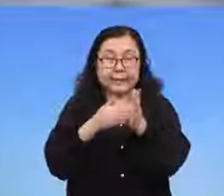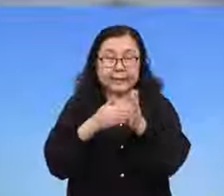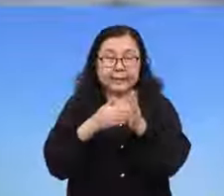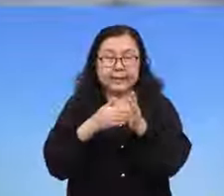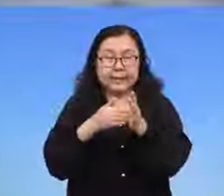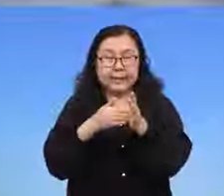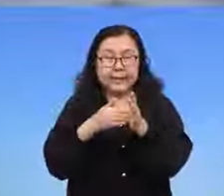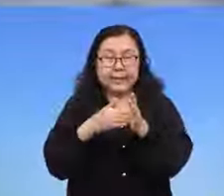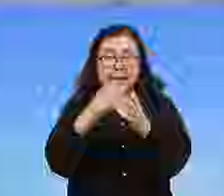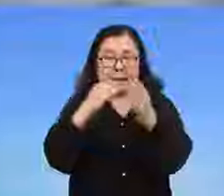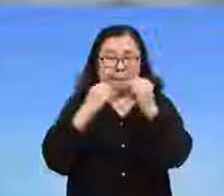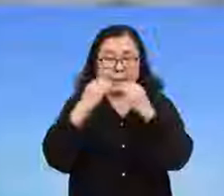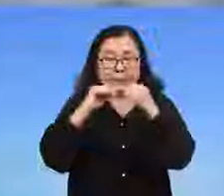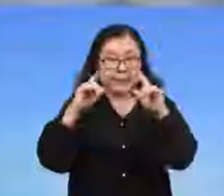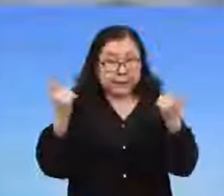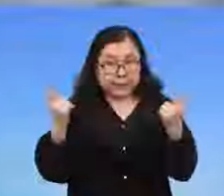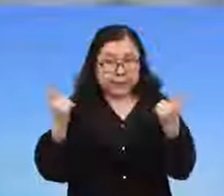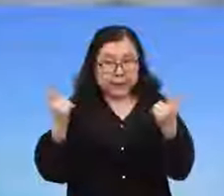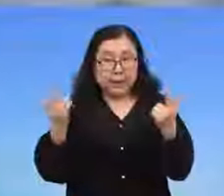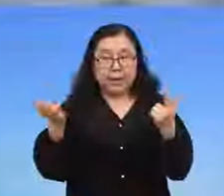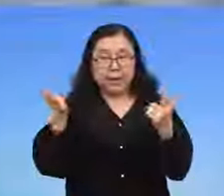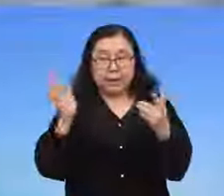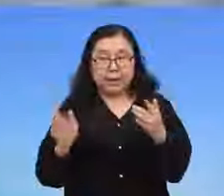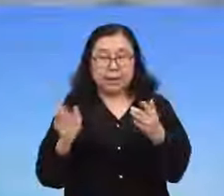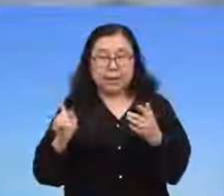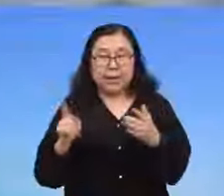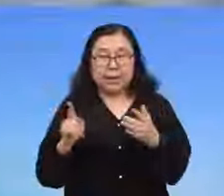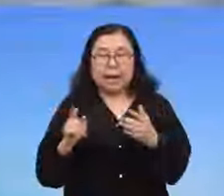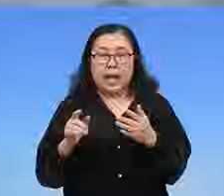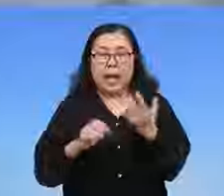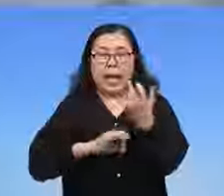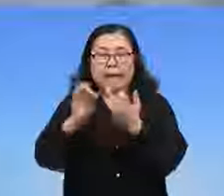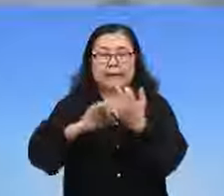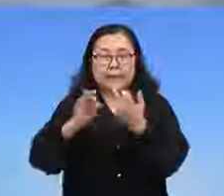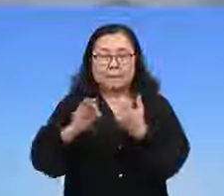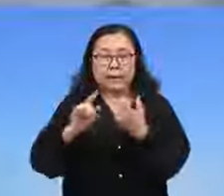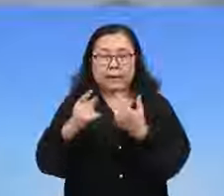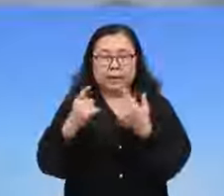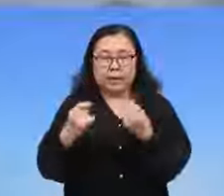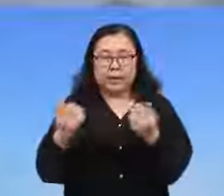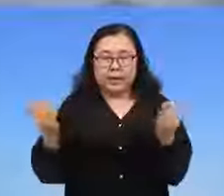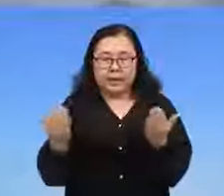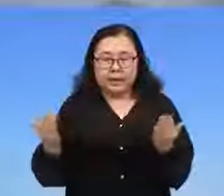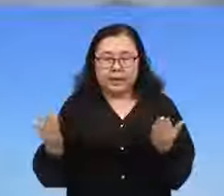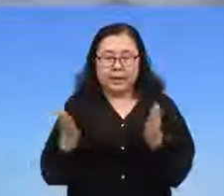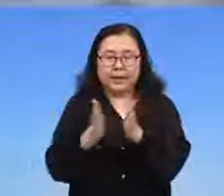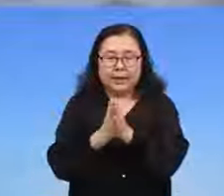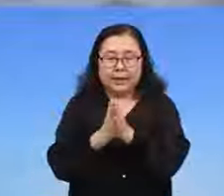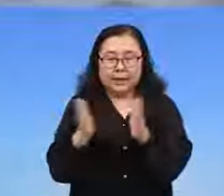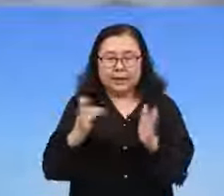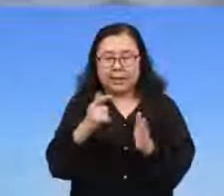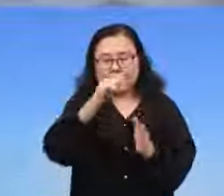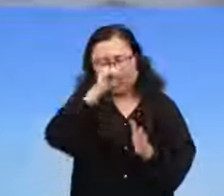커피를 마시기로 한 건 뭐 몇 가지 이유가 있는데 그 중에 하나가 바로 이 아침이 이렇게 하는 게 너무 좋았어요.